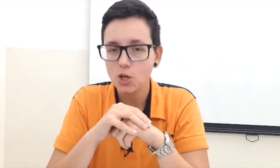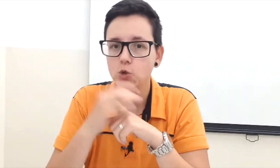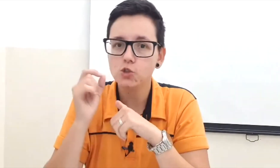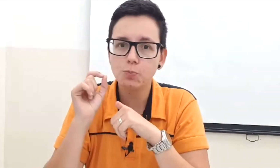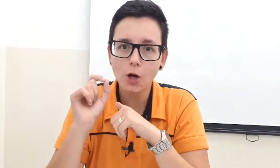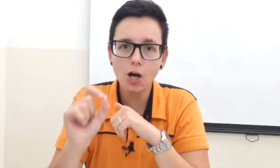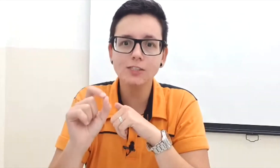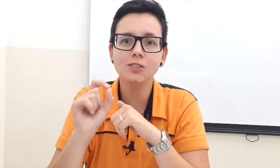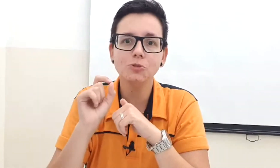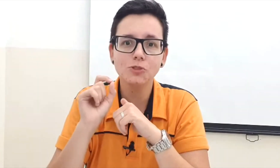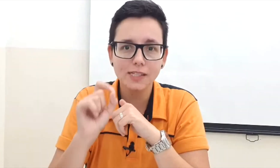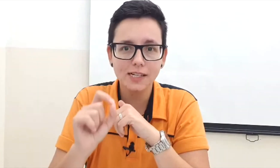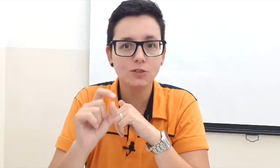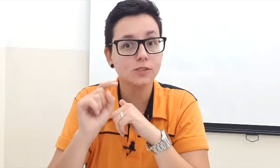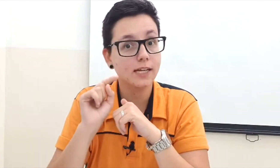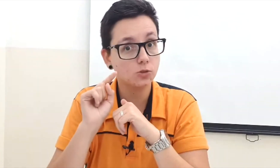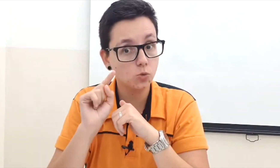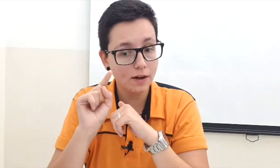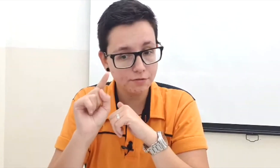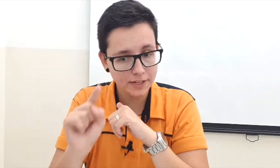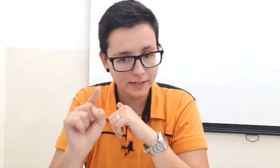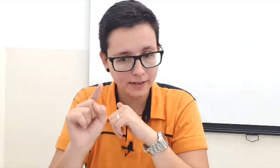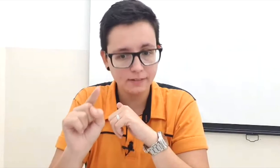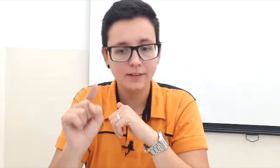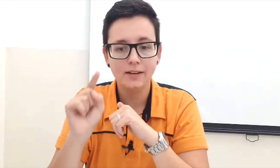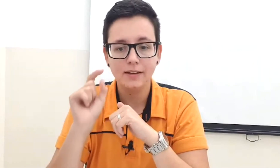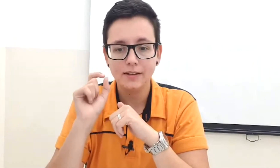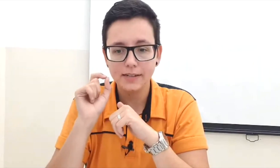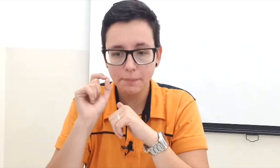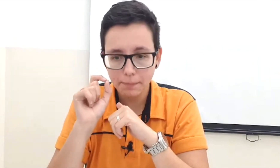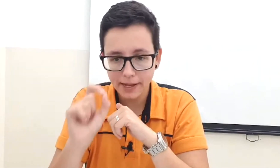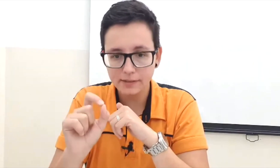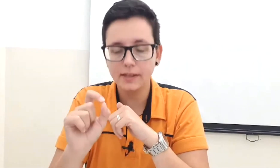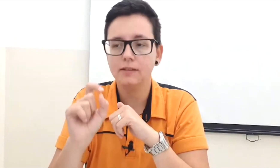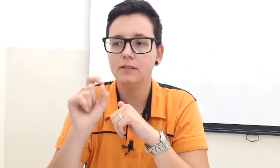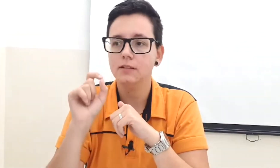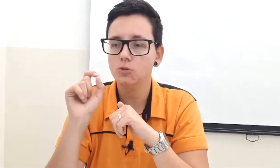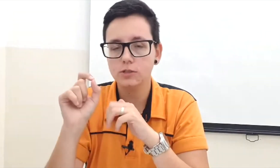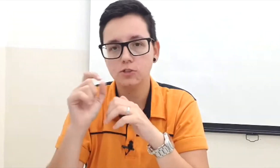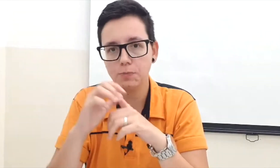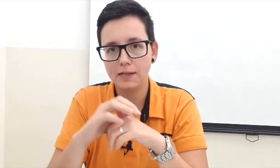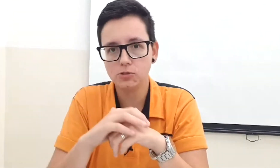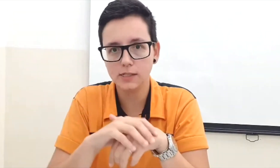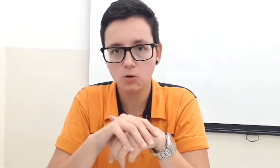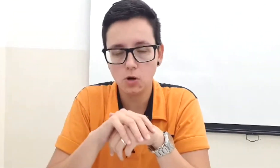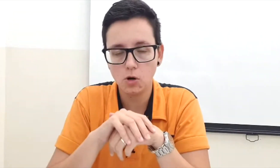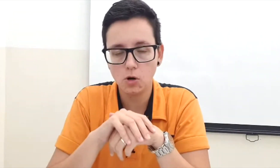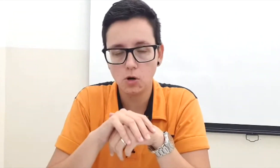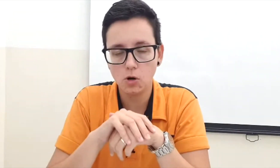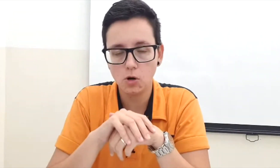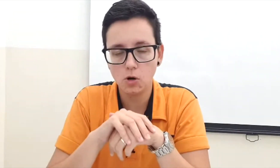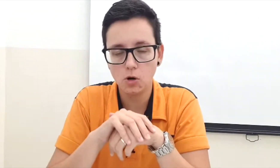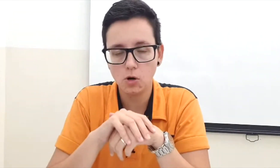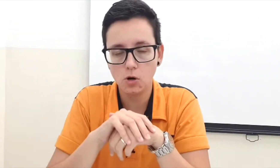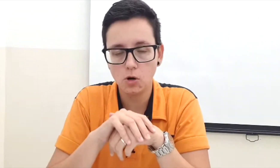Os próximos anos da tua vida dependem dos seus passos agora. As aulas